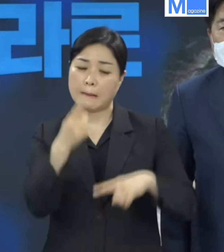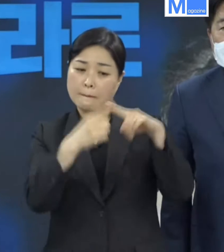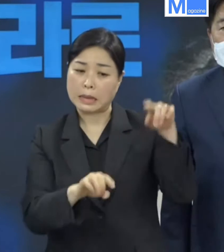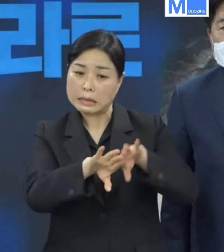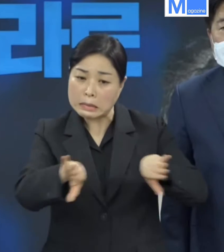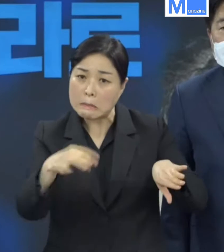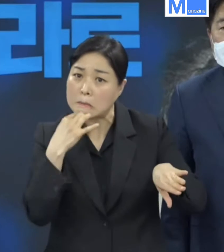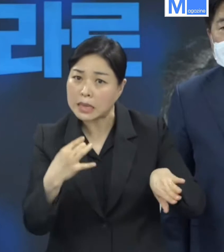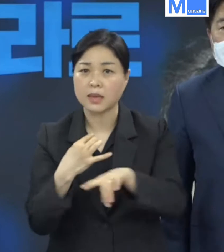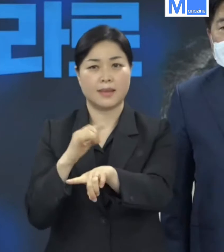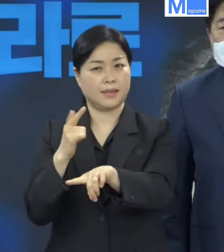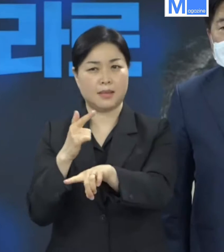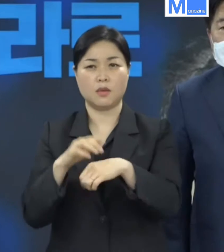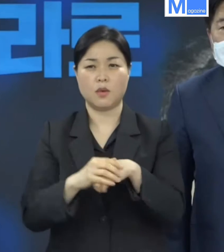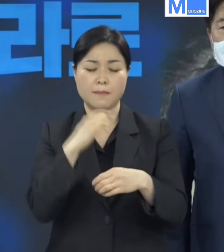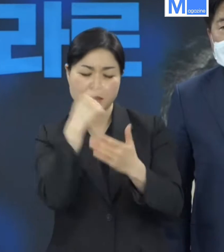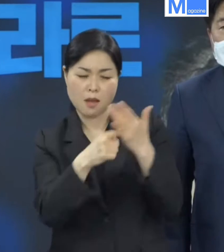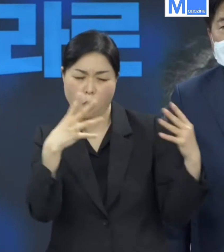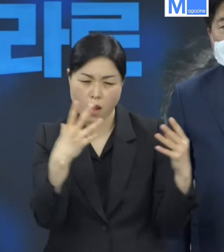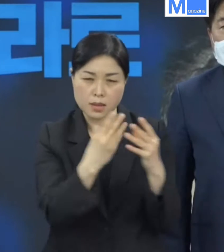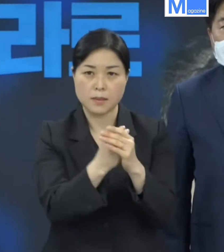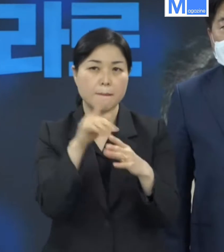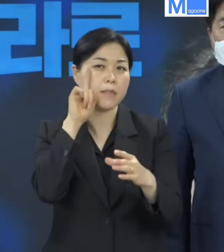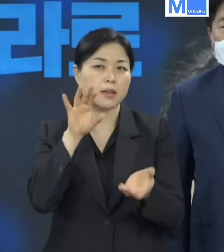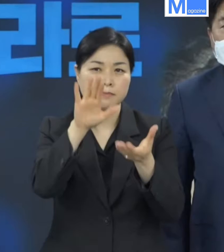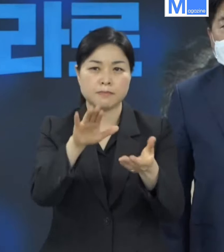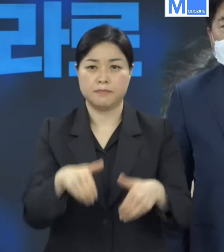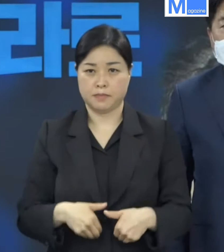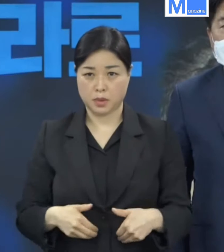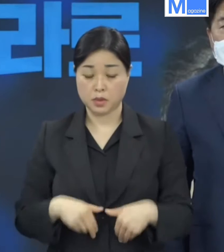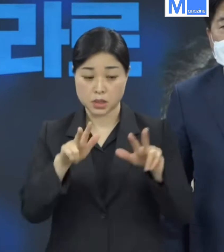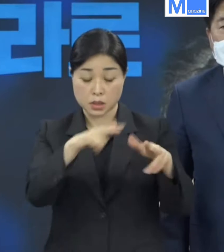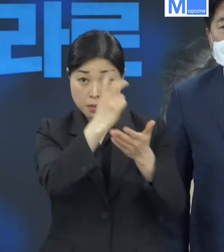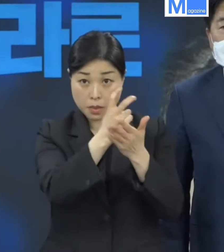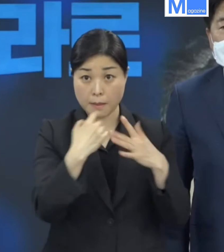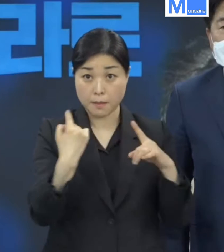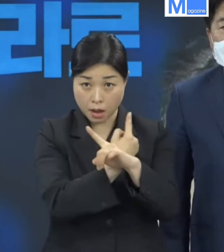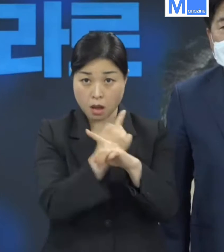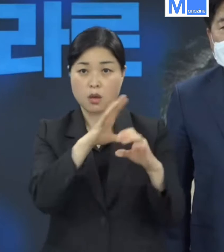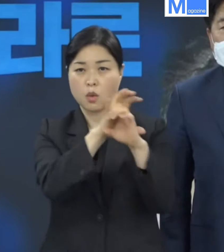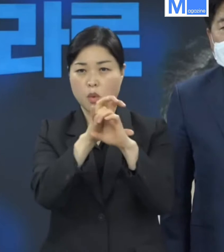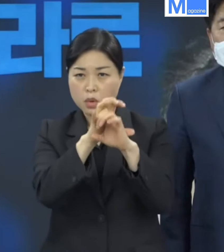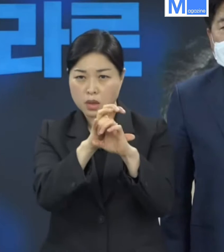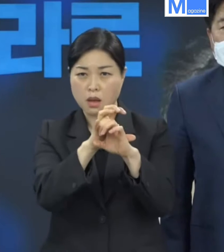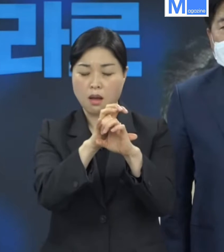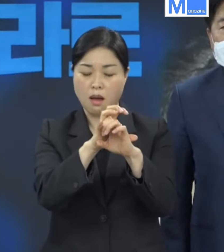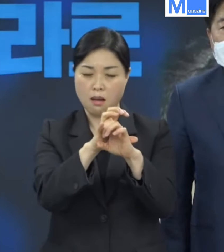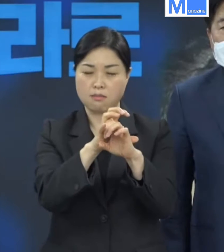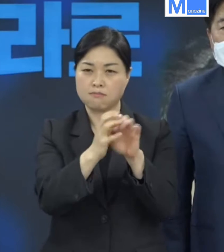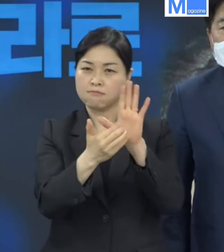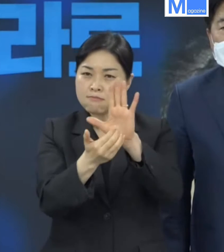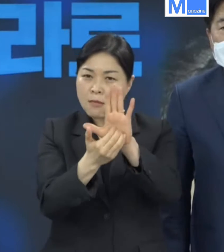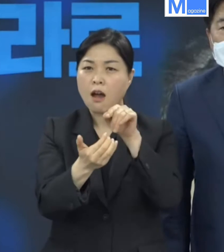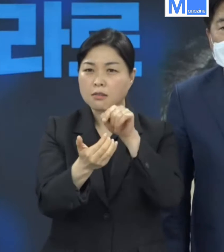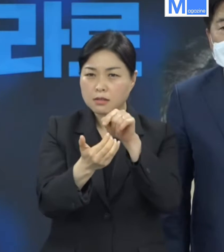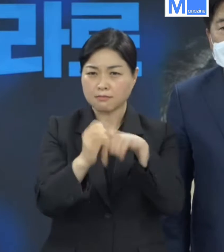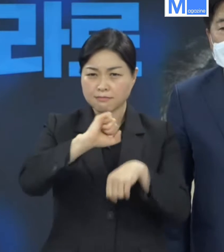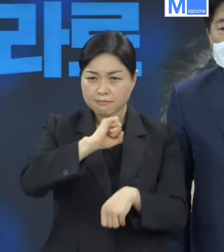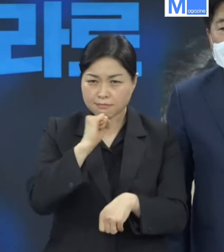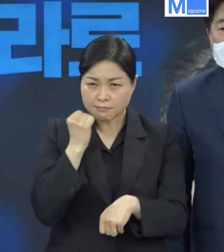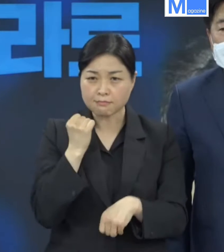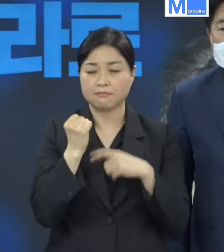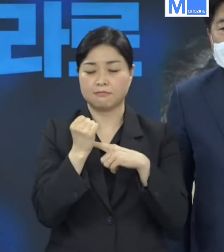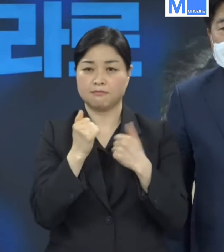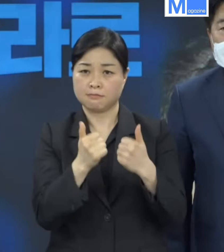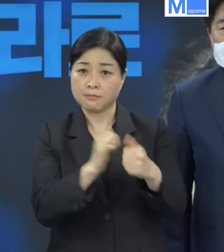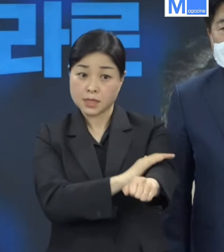반쪽이 아닌 온전한 손실보상이 되어야 합니다. 지금의 제도를 개선해서 코로나 방역 협조가 결코